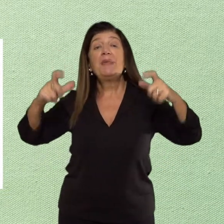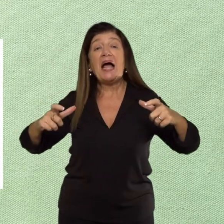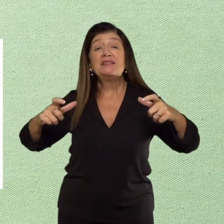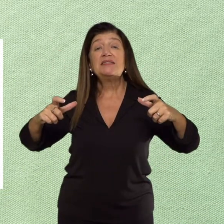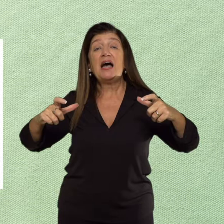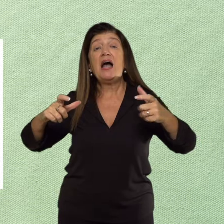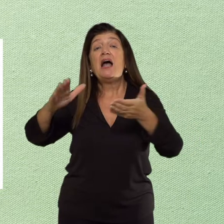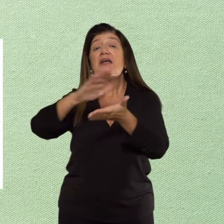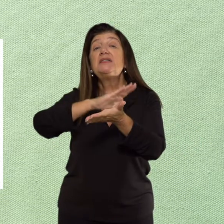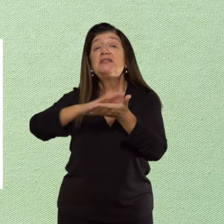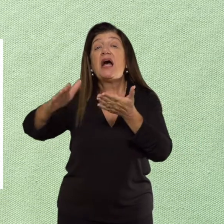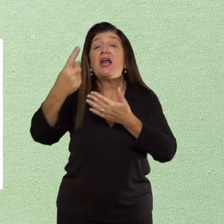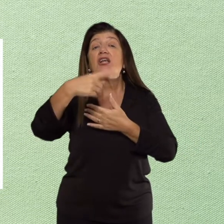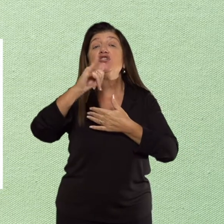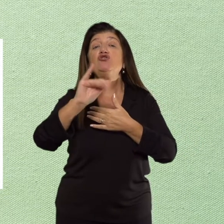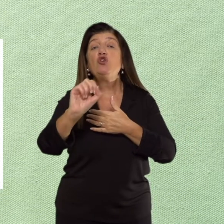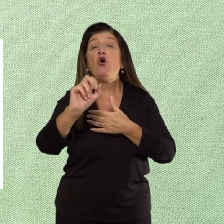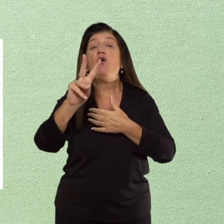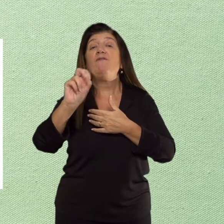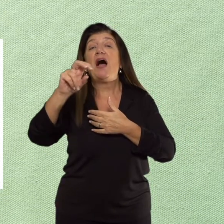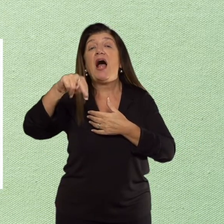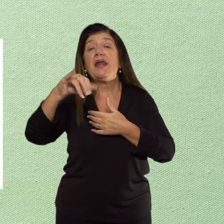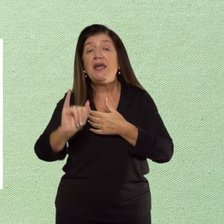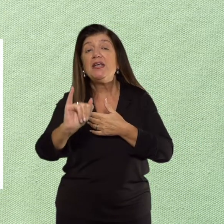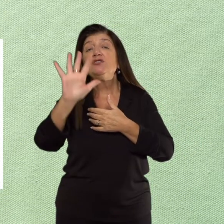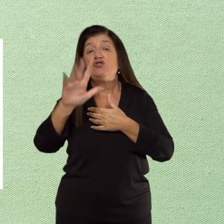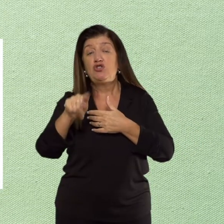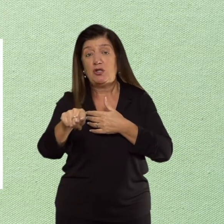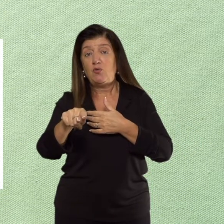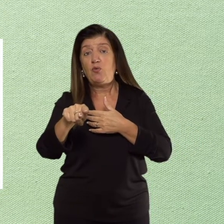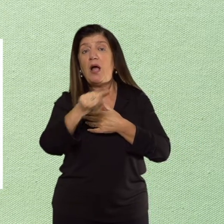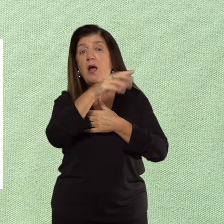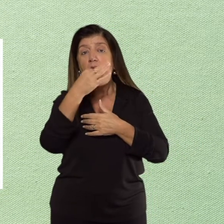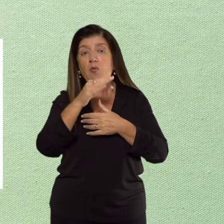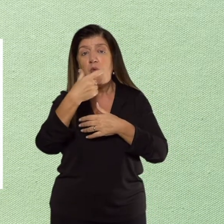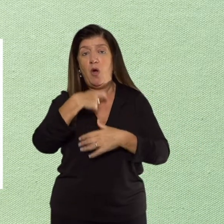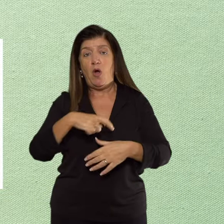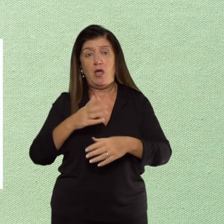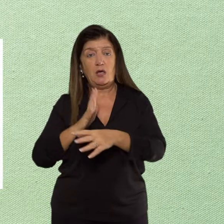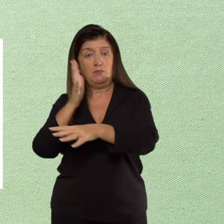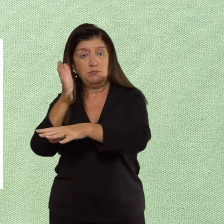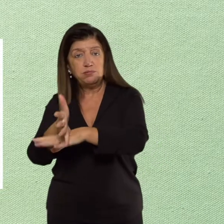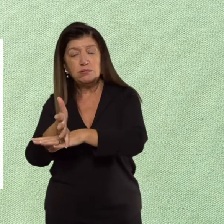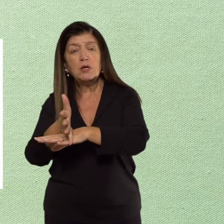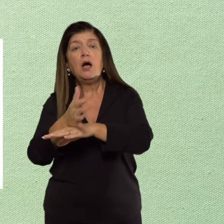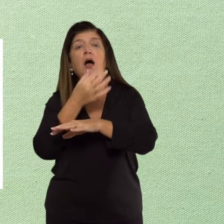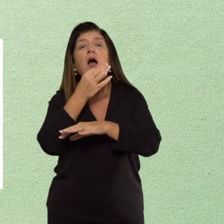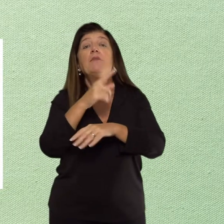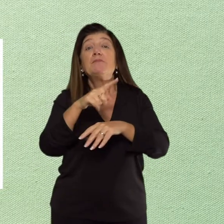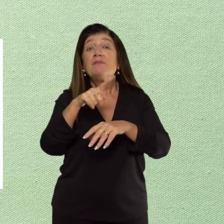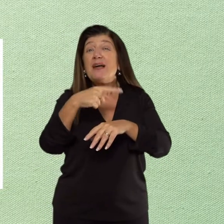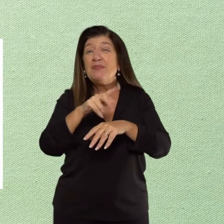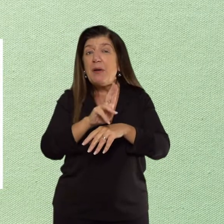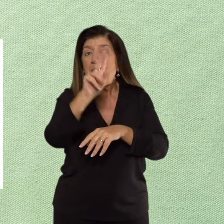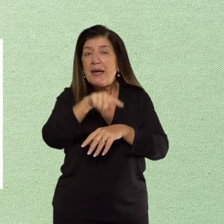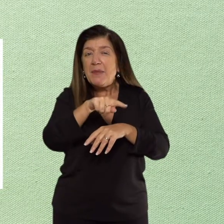a prendere, quindi richiedere il CUDE, oppure in caso, perché ha una durata di 5 anni,